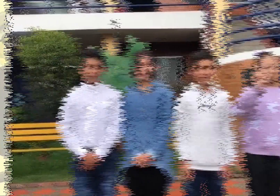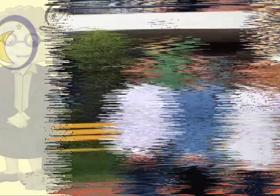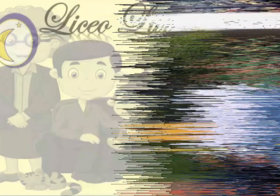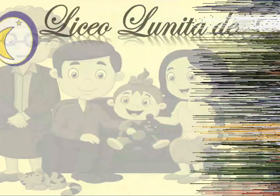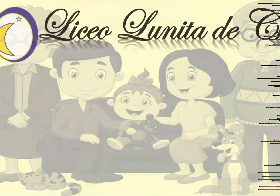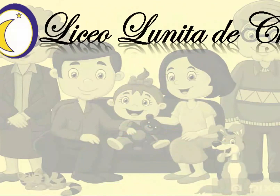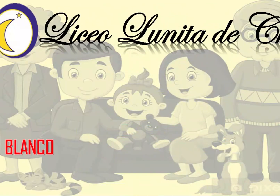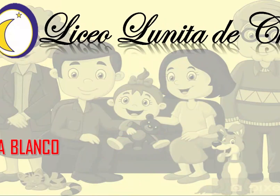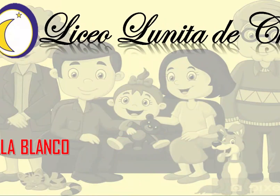bisnieta.